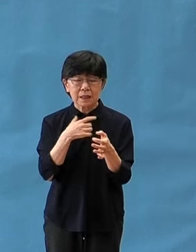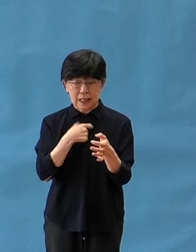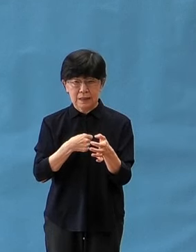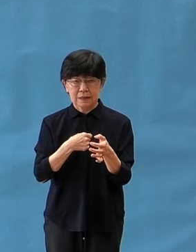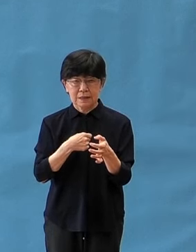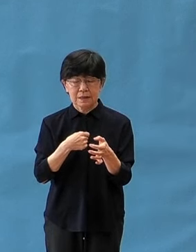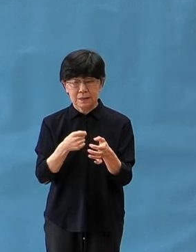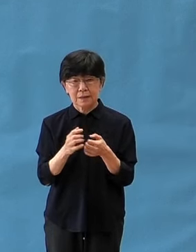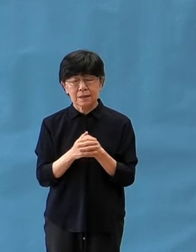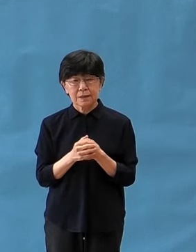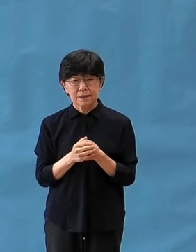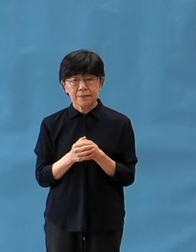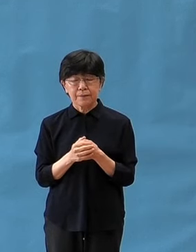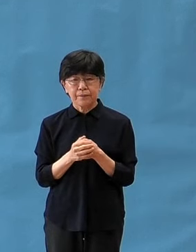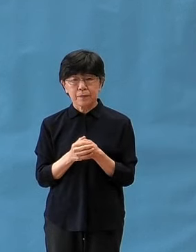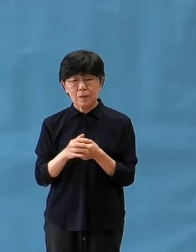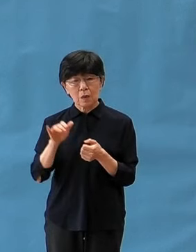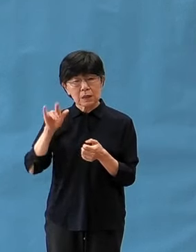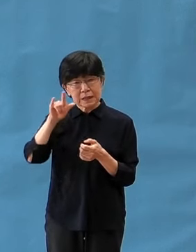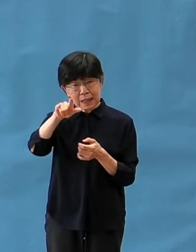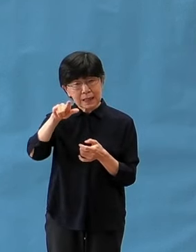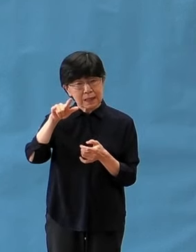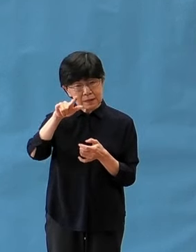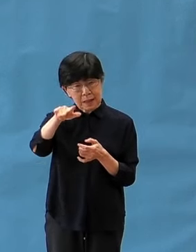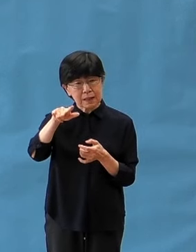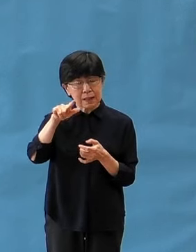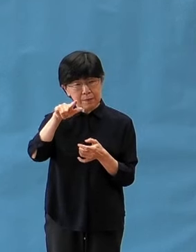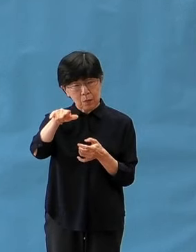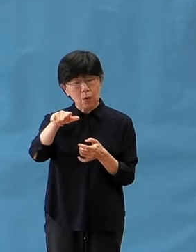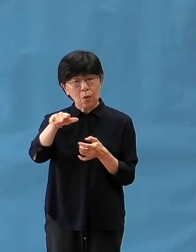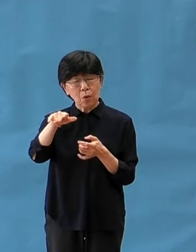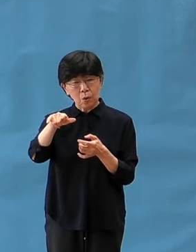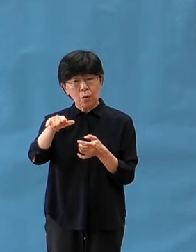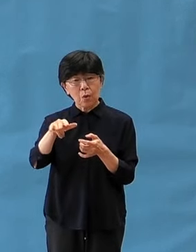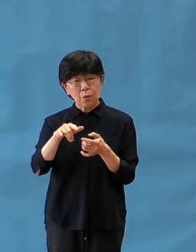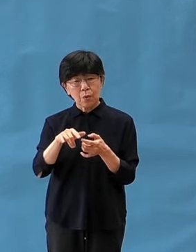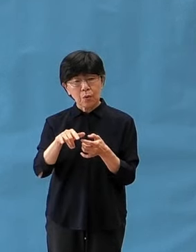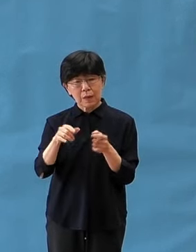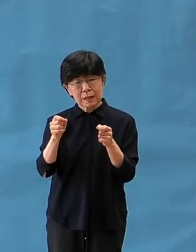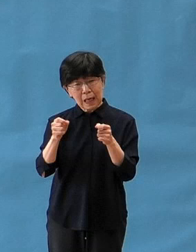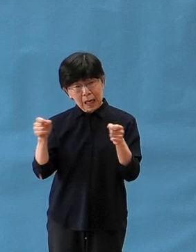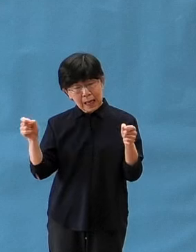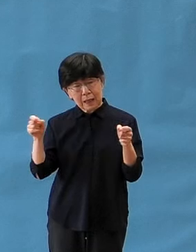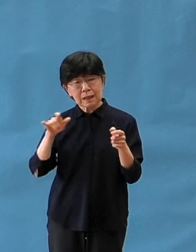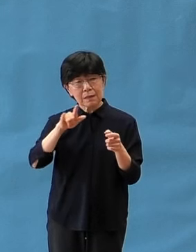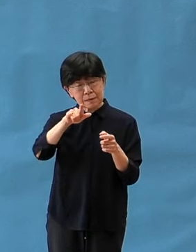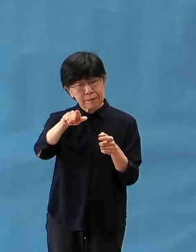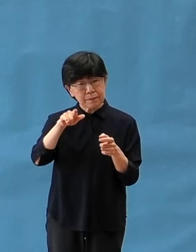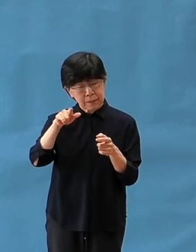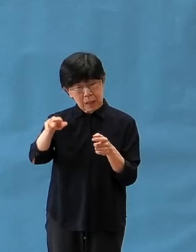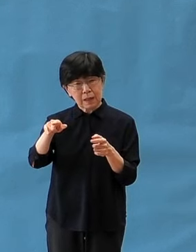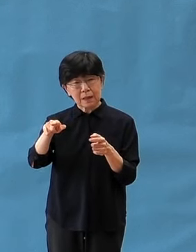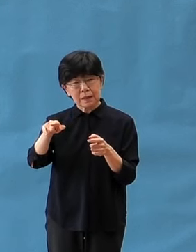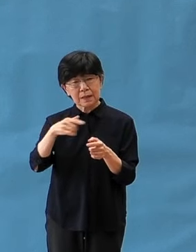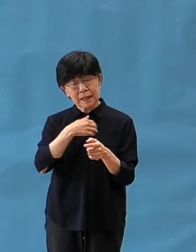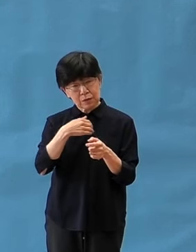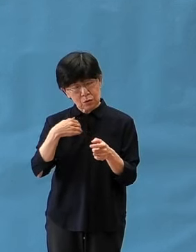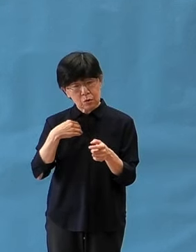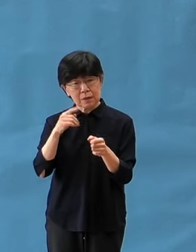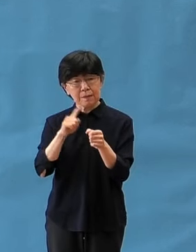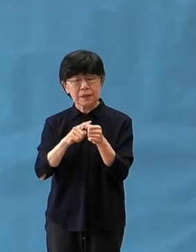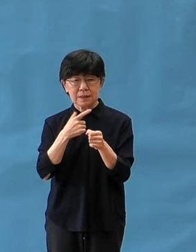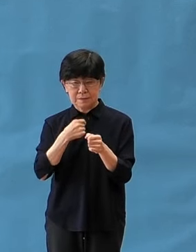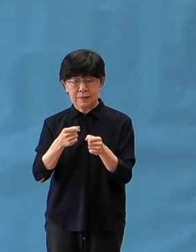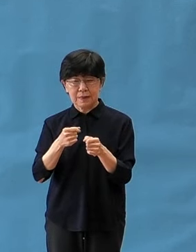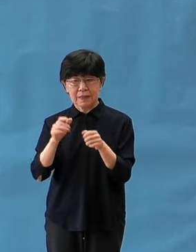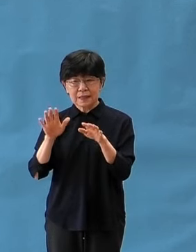ターで、連続チャーターもその期間が長短ありますから、あのできるだけ長い、あの最初はあの短め